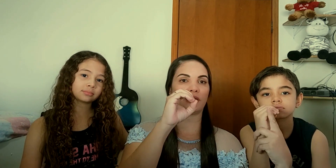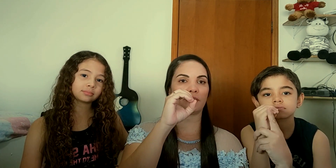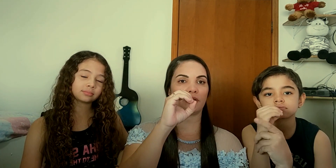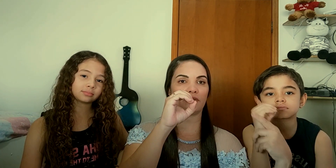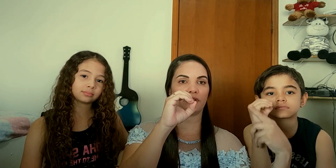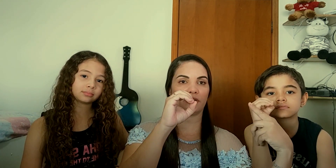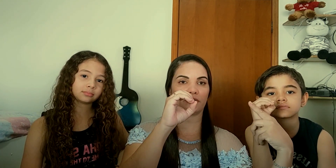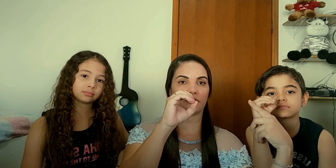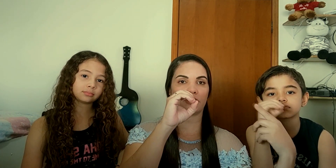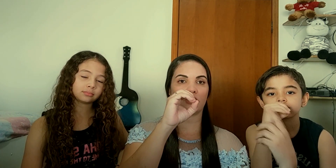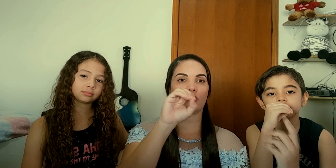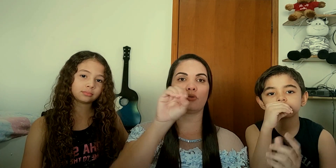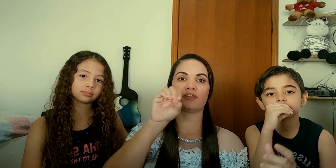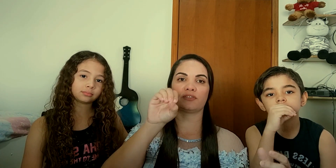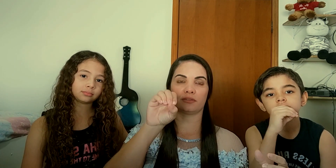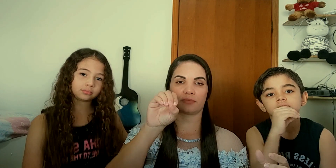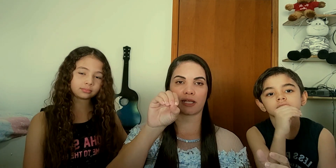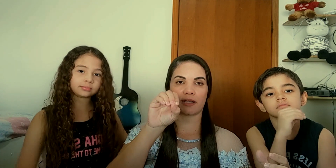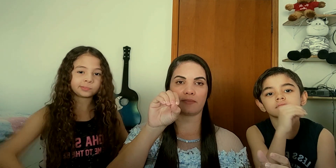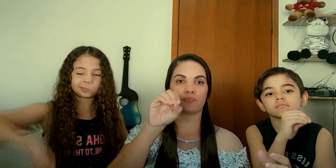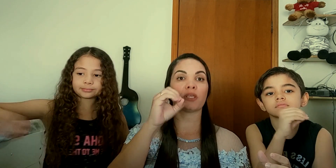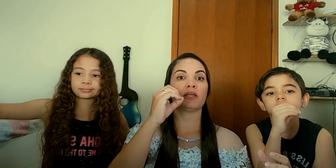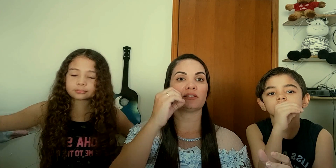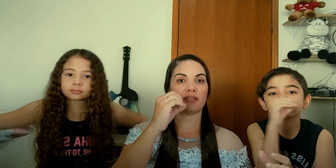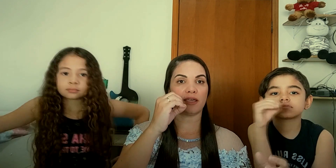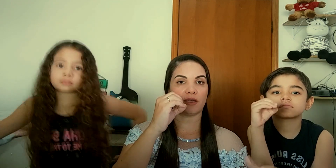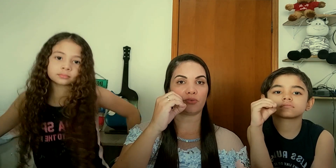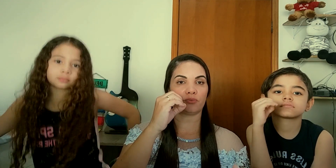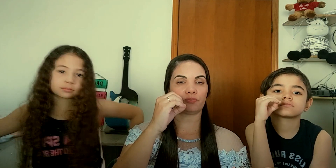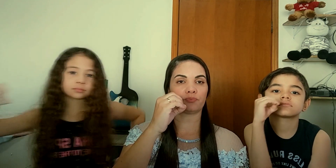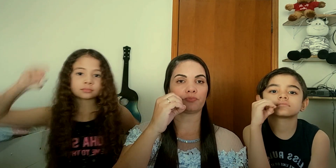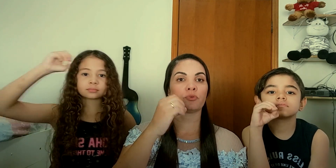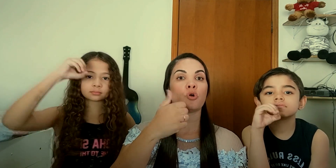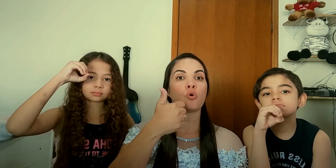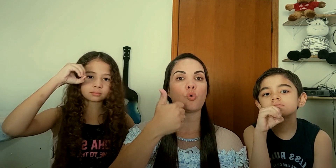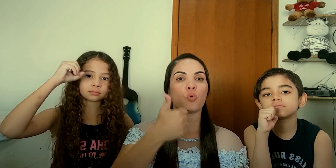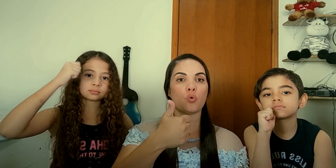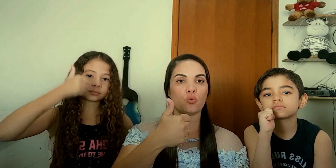lá para eles verem. Ou assim, tá? Zero. Um.